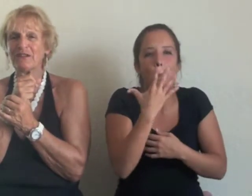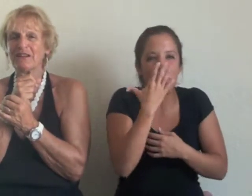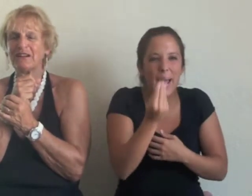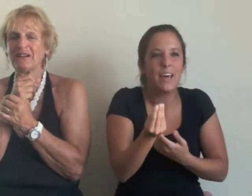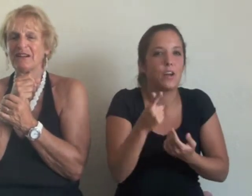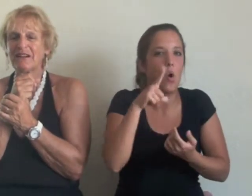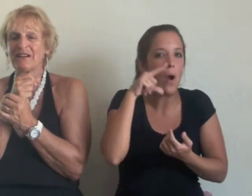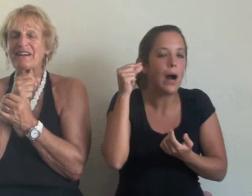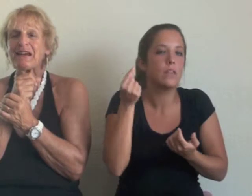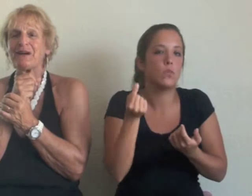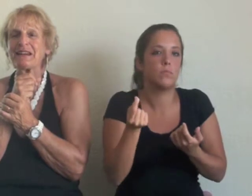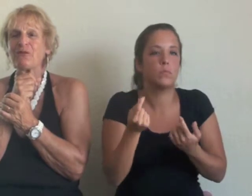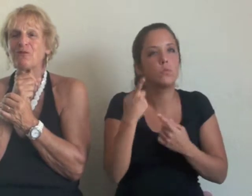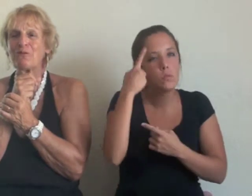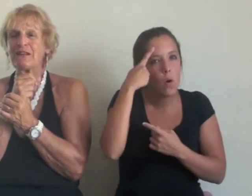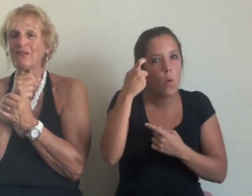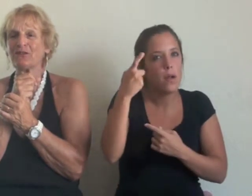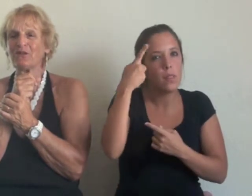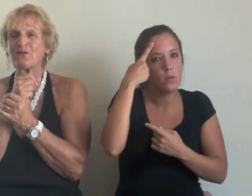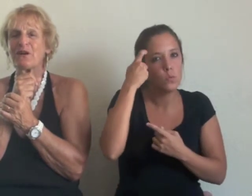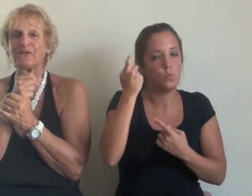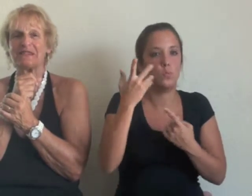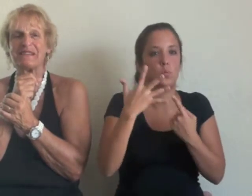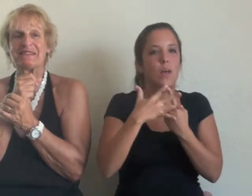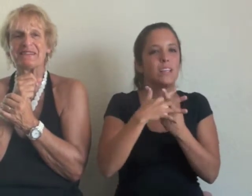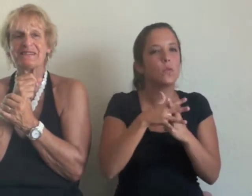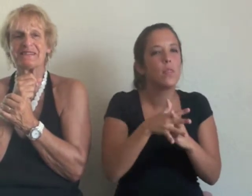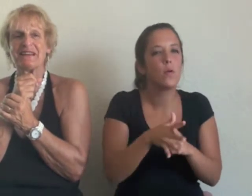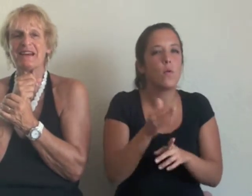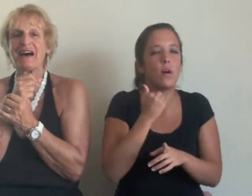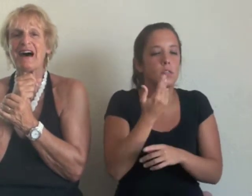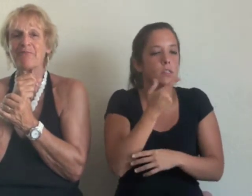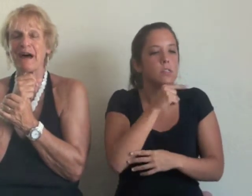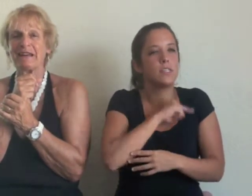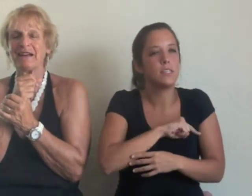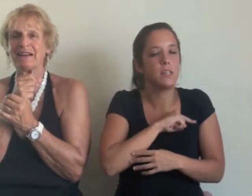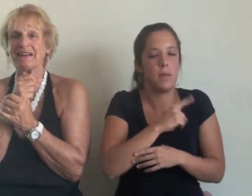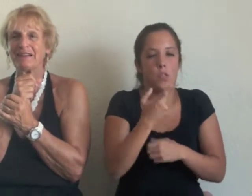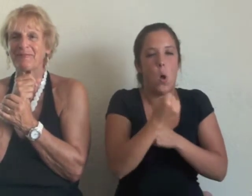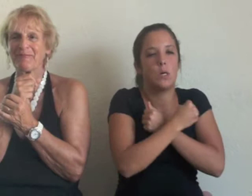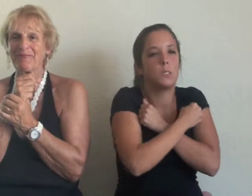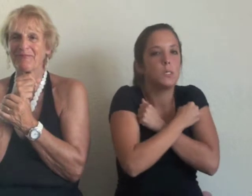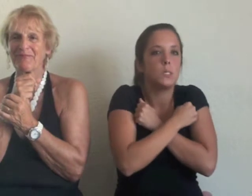gato. Recuerda el momento cuando te sentiste amada.